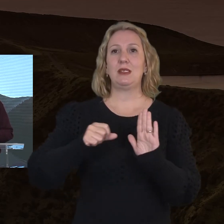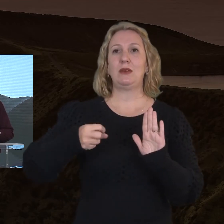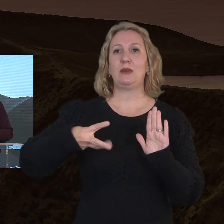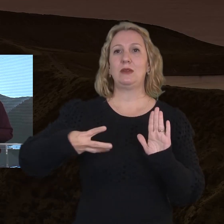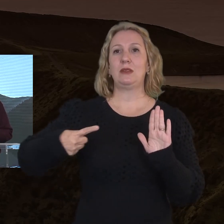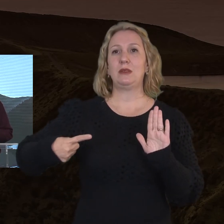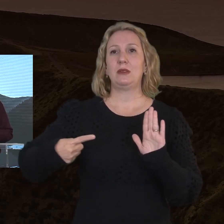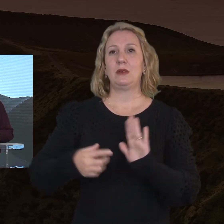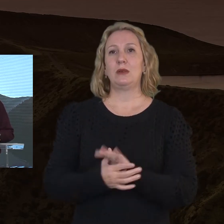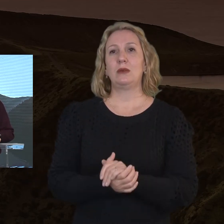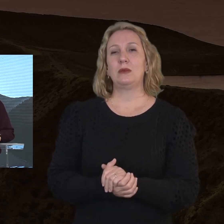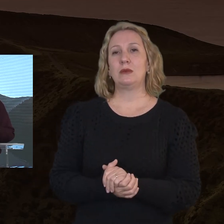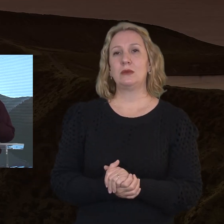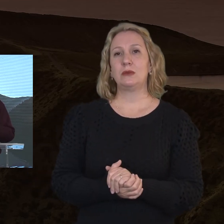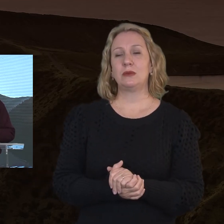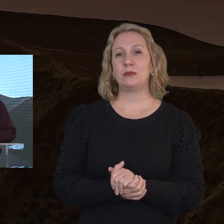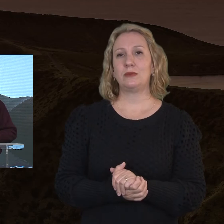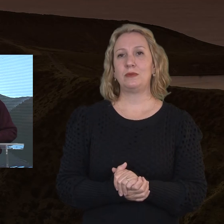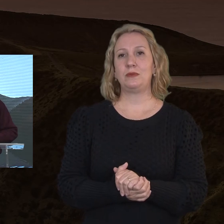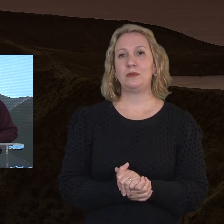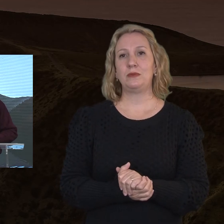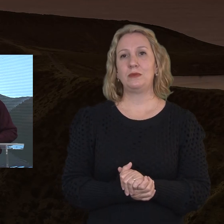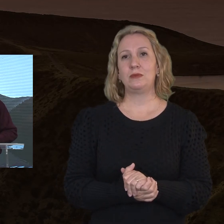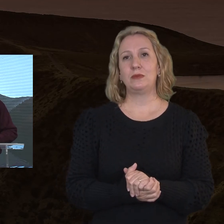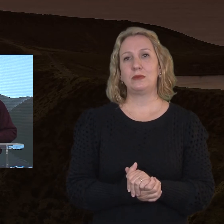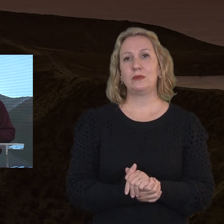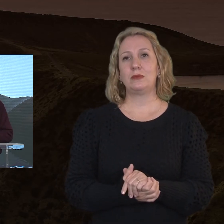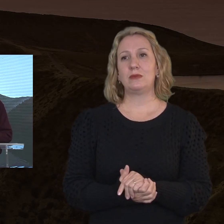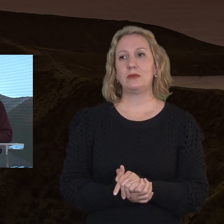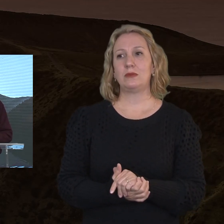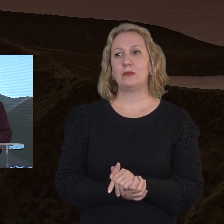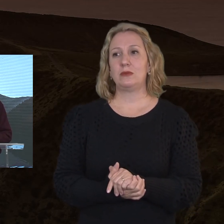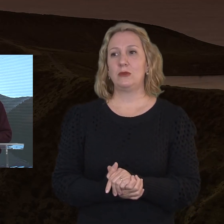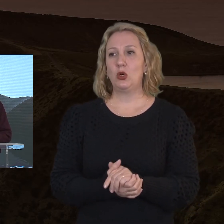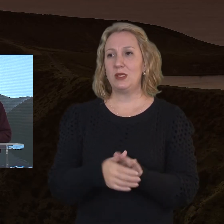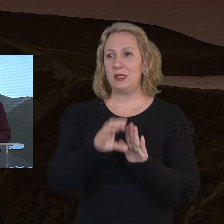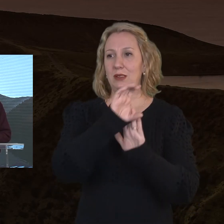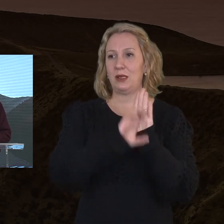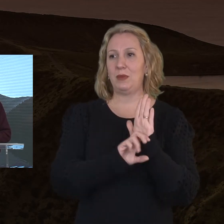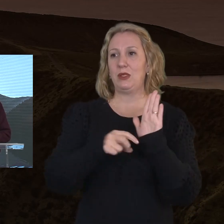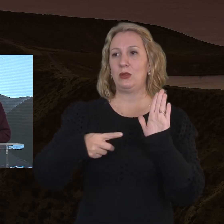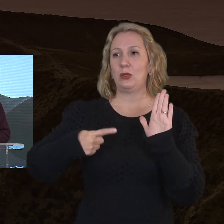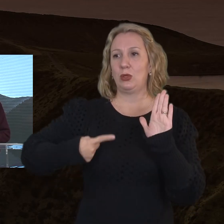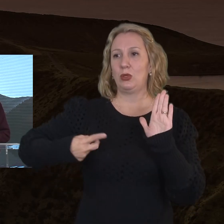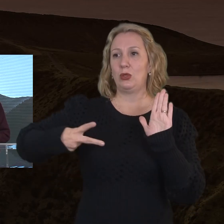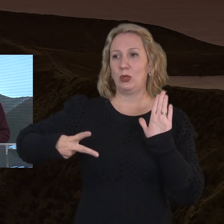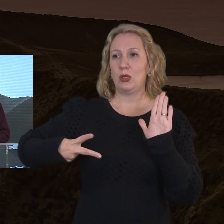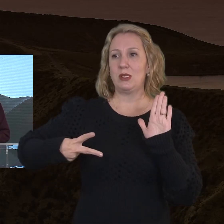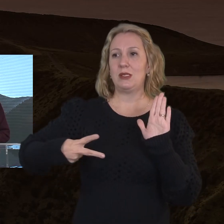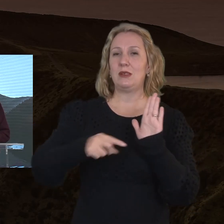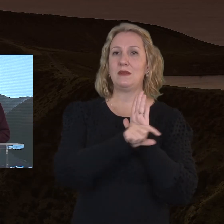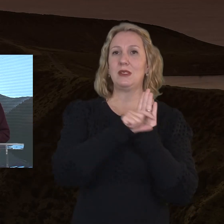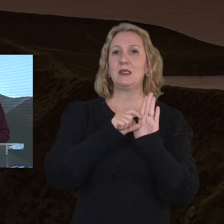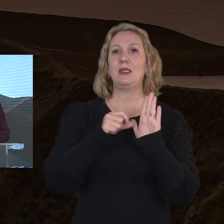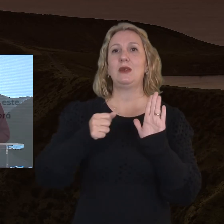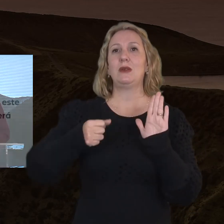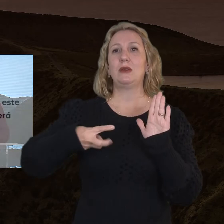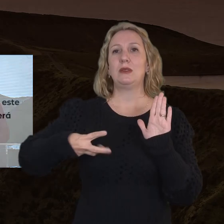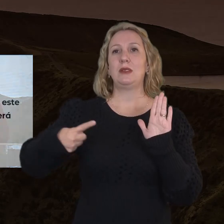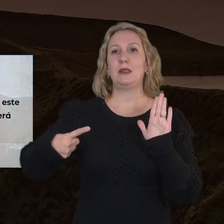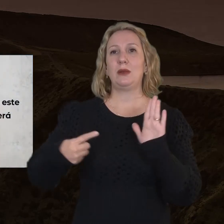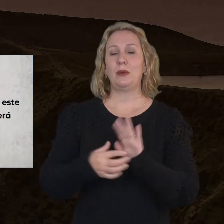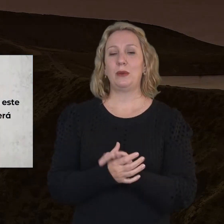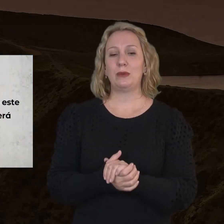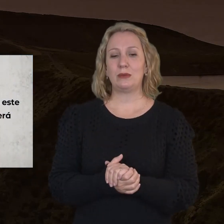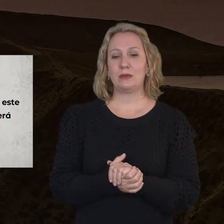e nós já lemos investir vamos ver mais uma vez agora nesse contexto chegou o momento de ser julgado este mundo